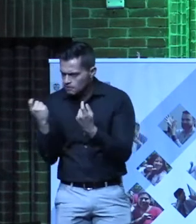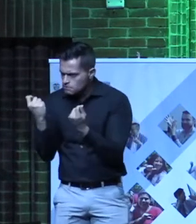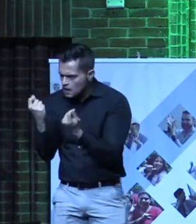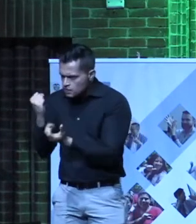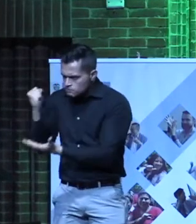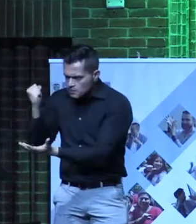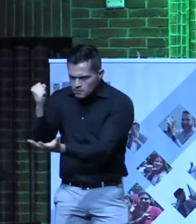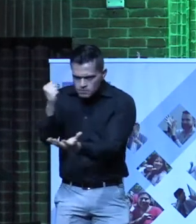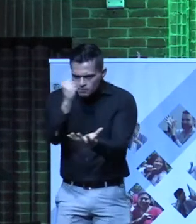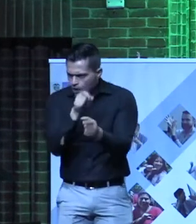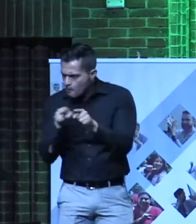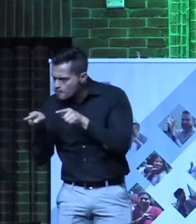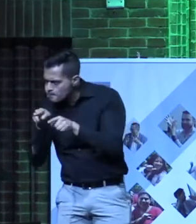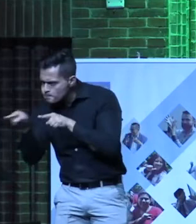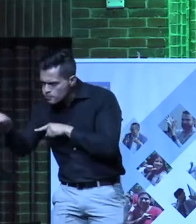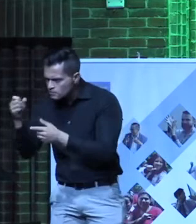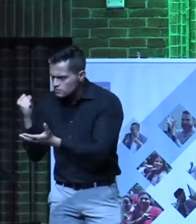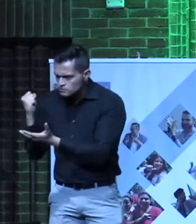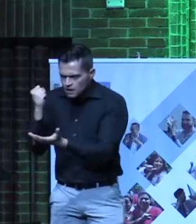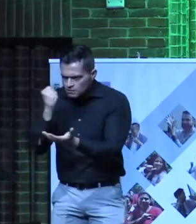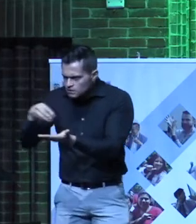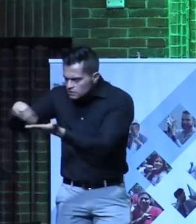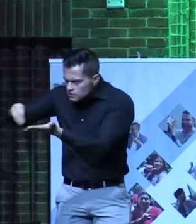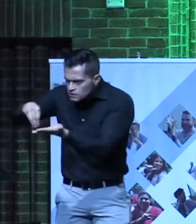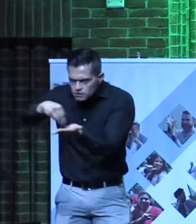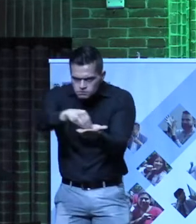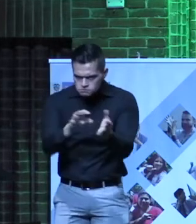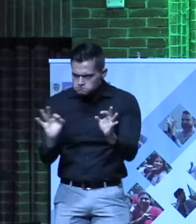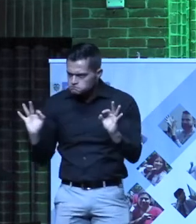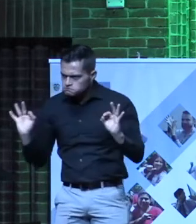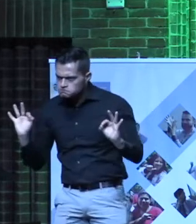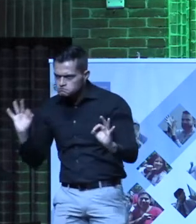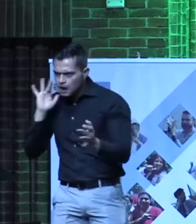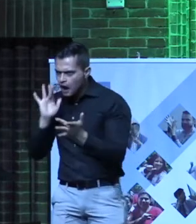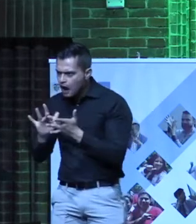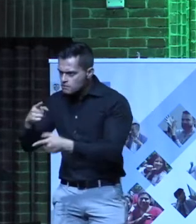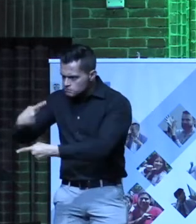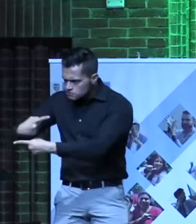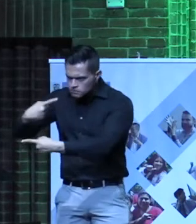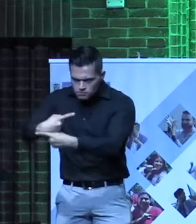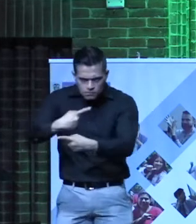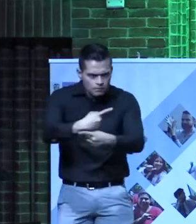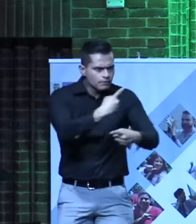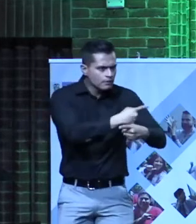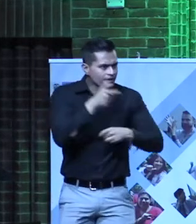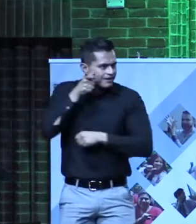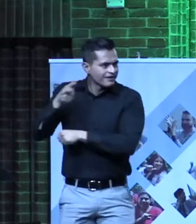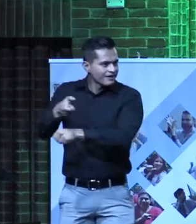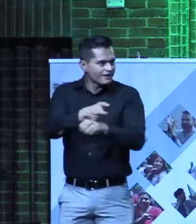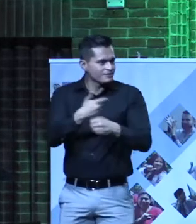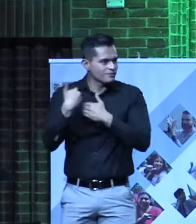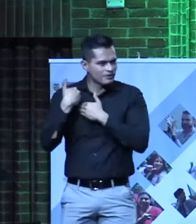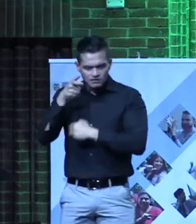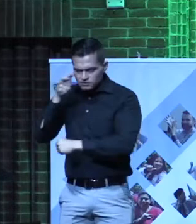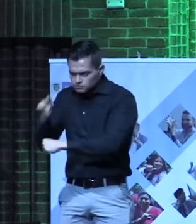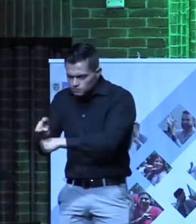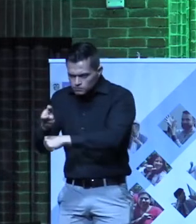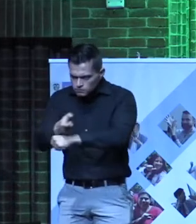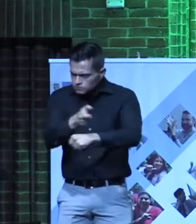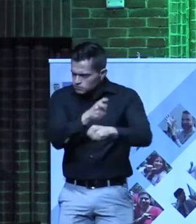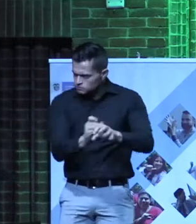se utilice de la mejor manera posible, para decirlo en términos coloquiales. Quiere decir esto